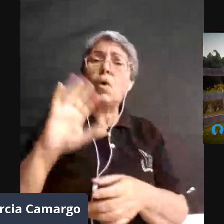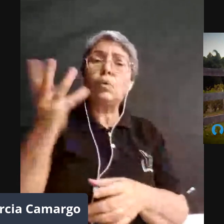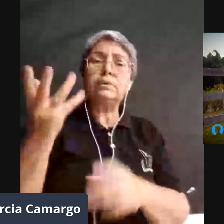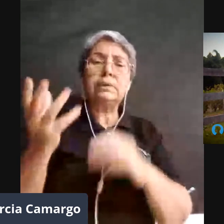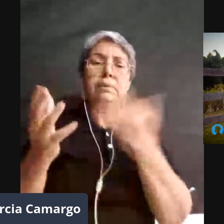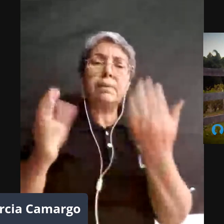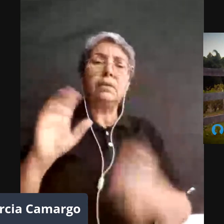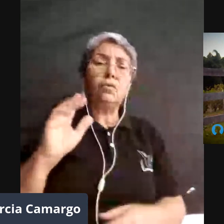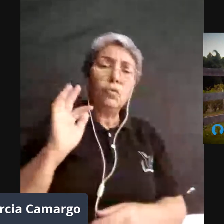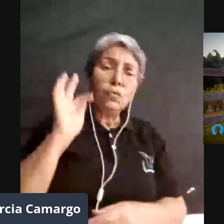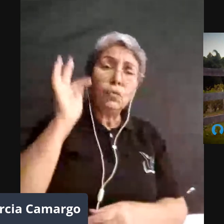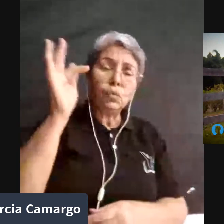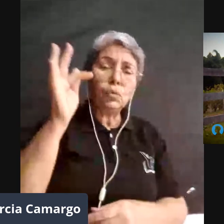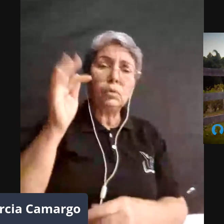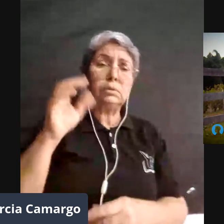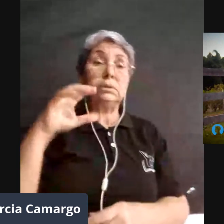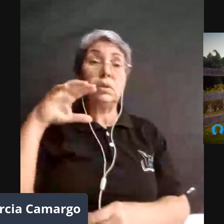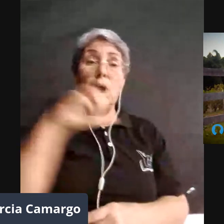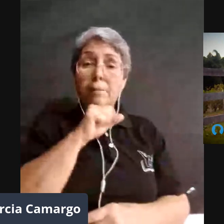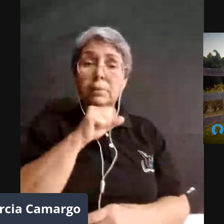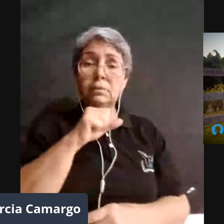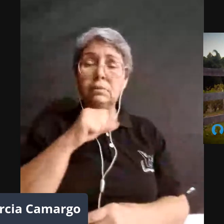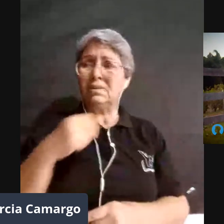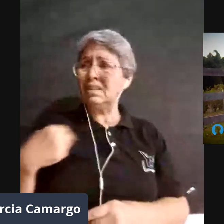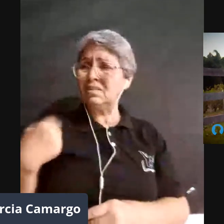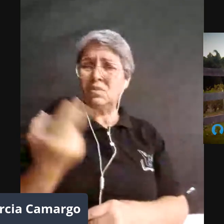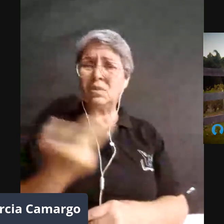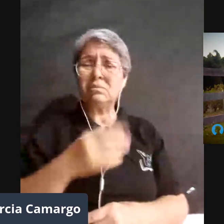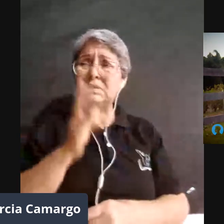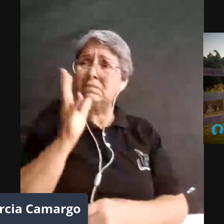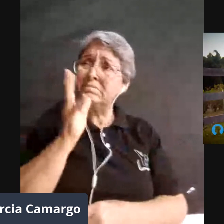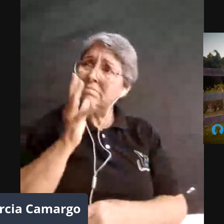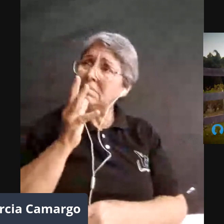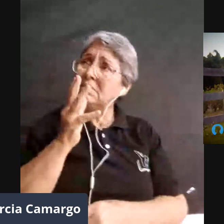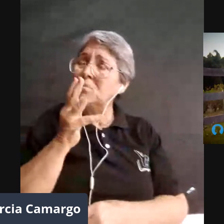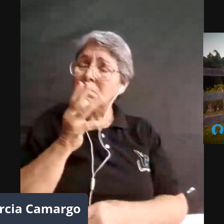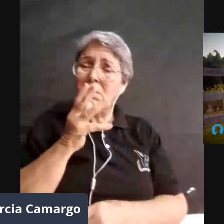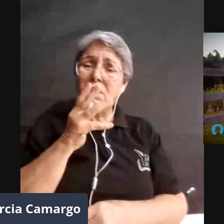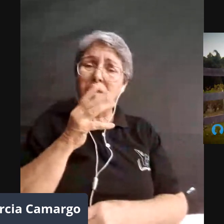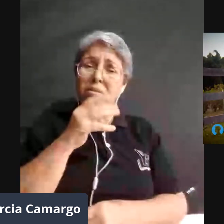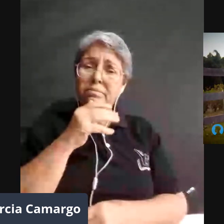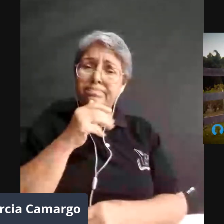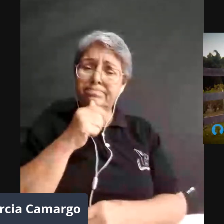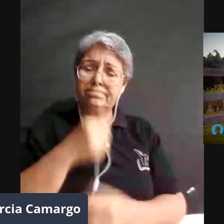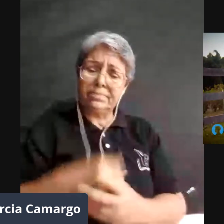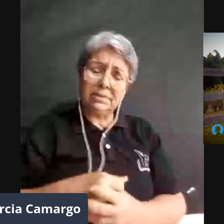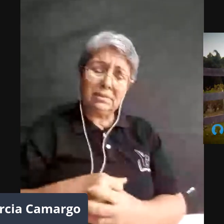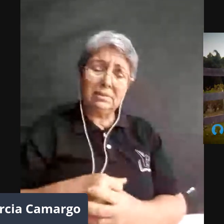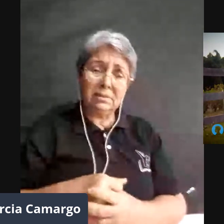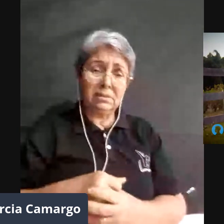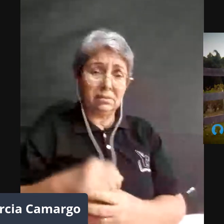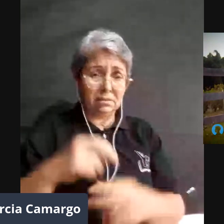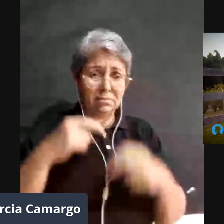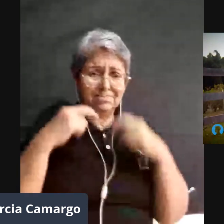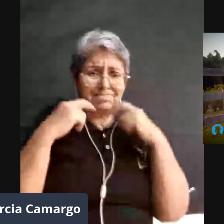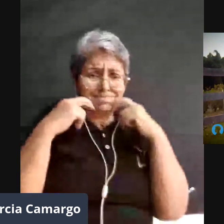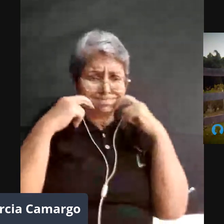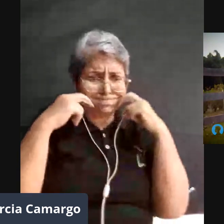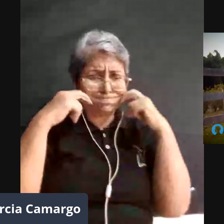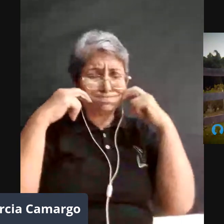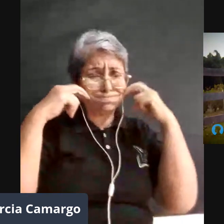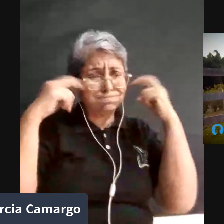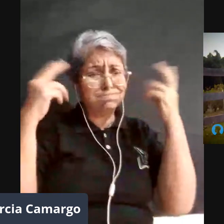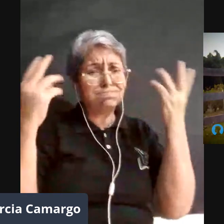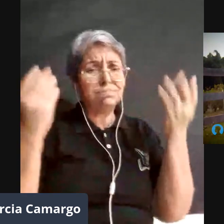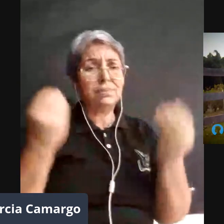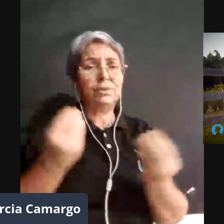longa demora tem nos deixado perplexos, confusos, e, meus irmãos, já está ficando vergonhoso para nós. Por que